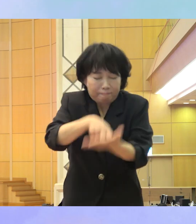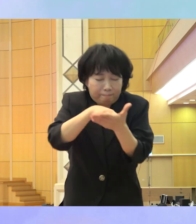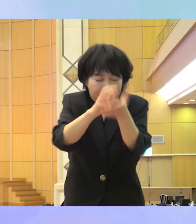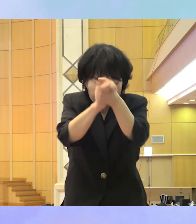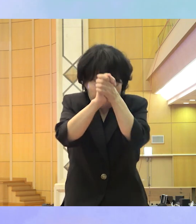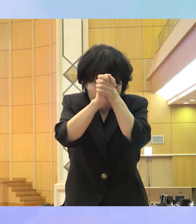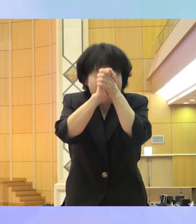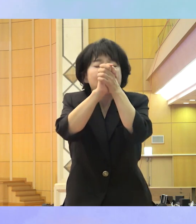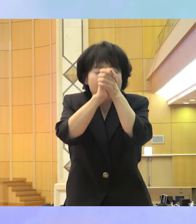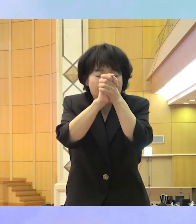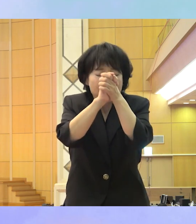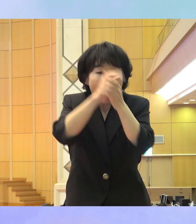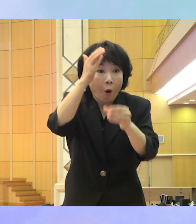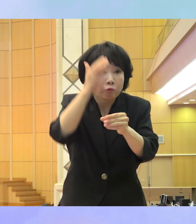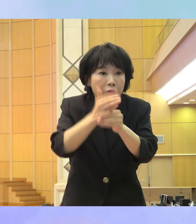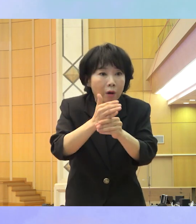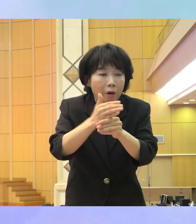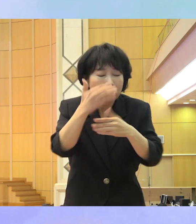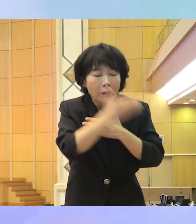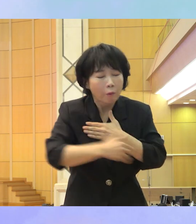몸 안에 있었는지 몸 밖에 있었는지